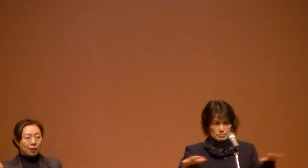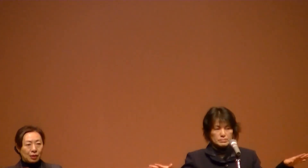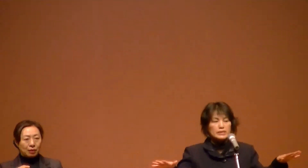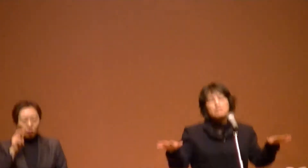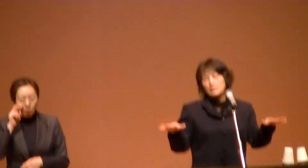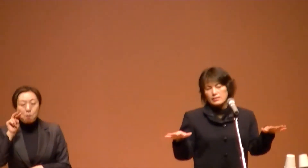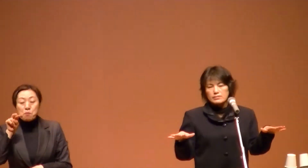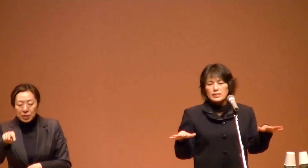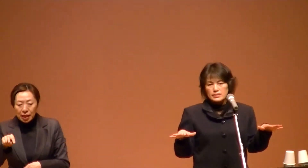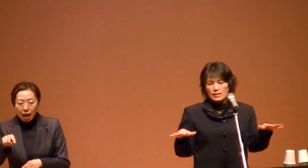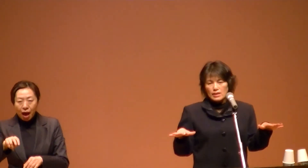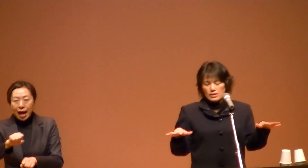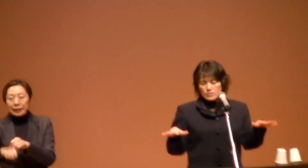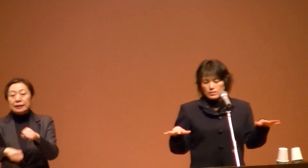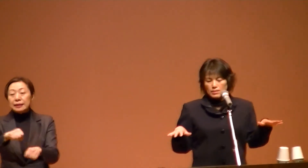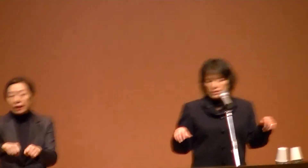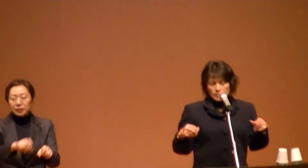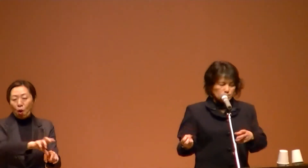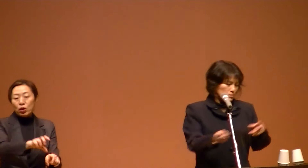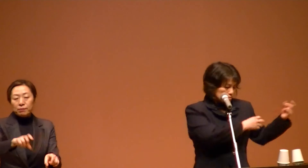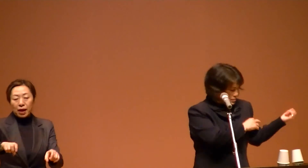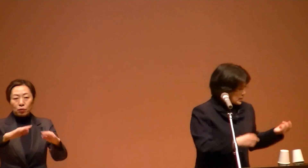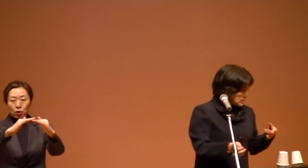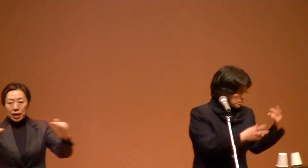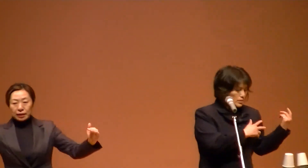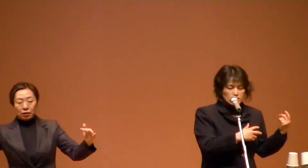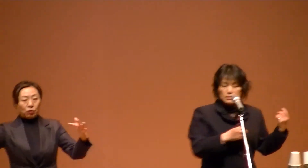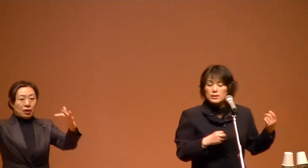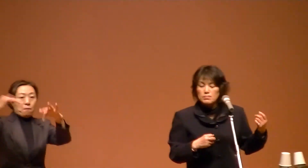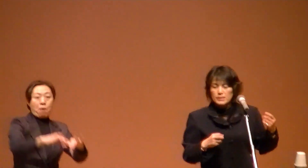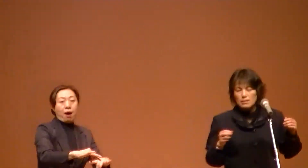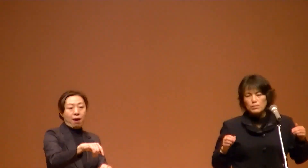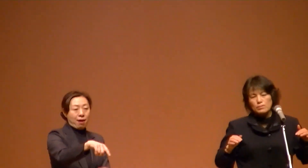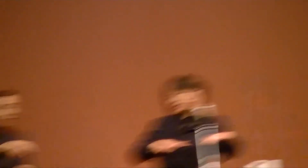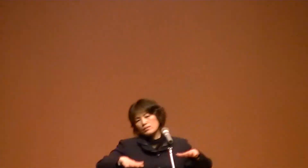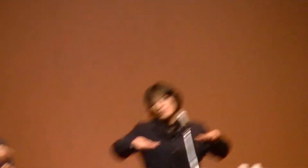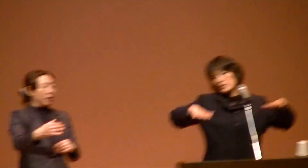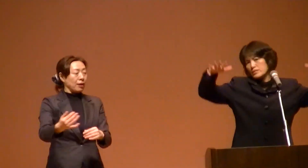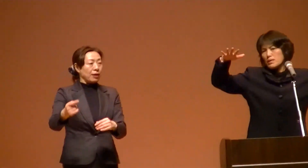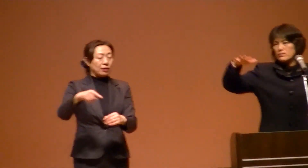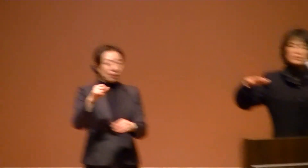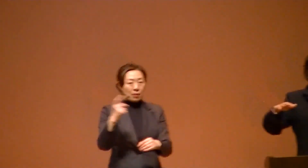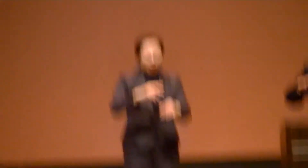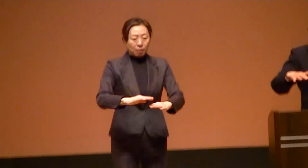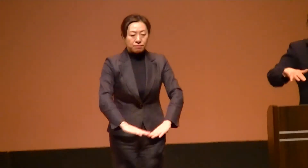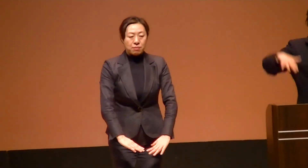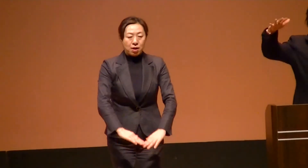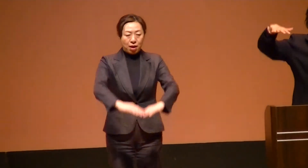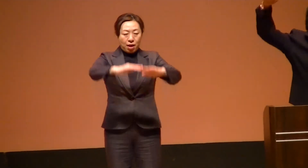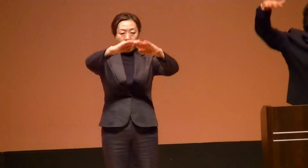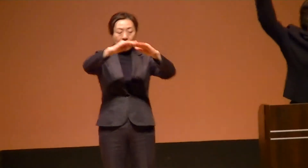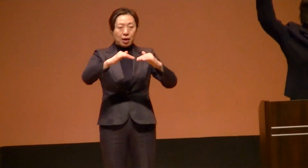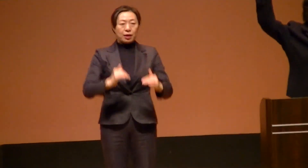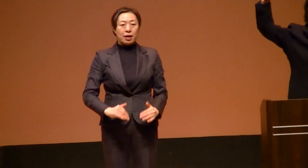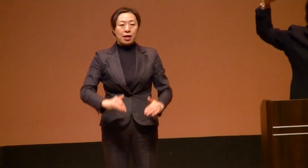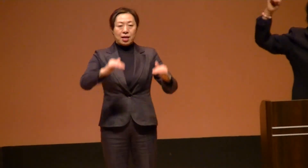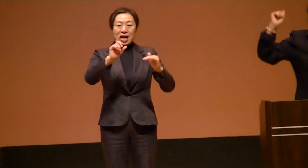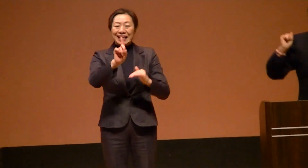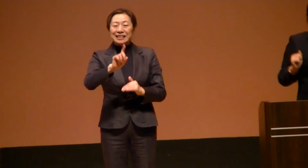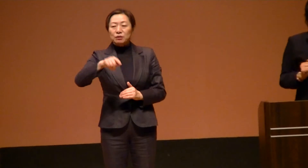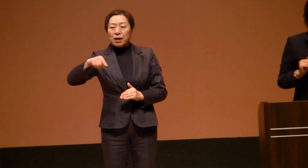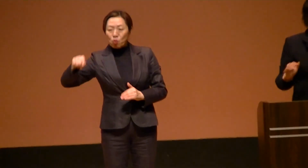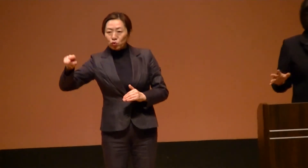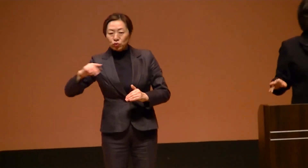が見えなくなってるんですね。で2つ持たせてまた見たらもう1メートル半までグングングンと上がって